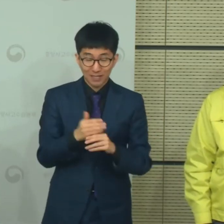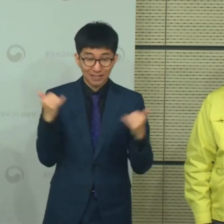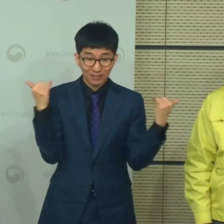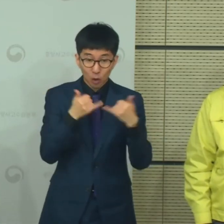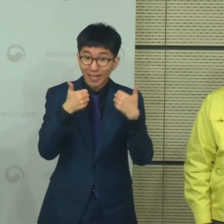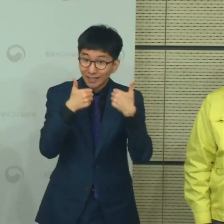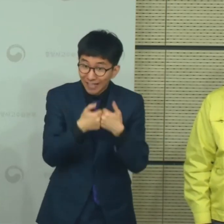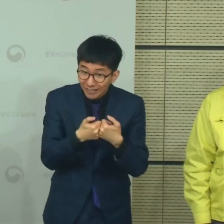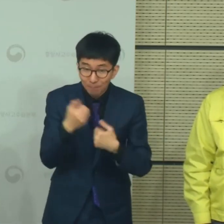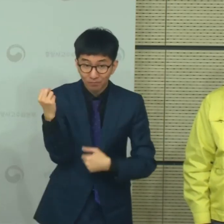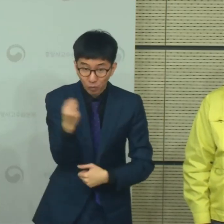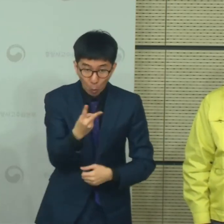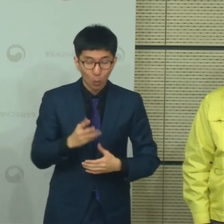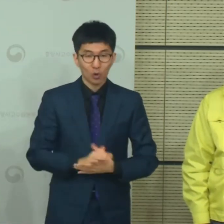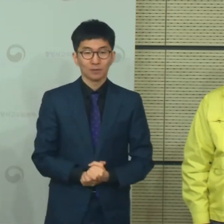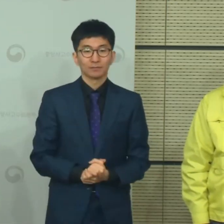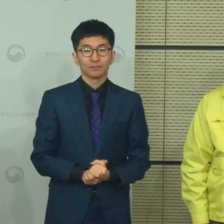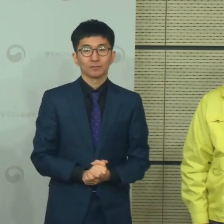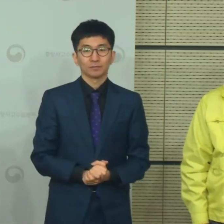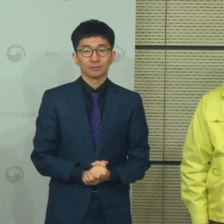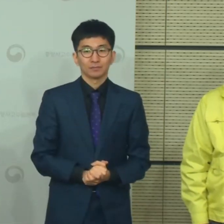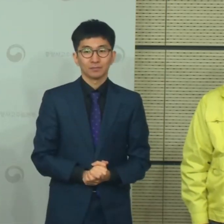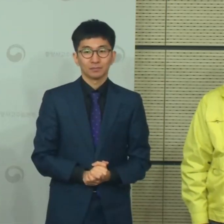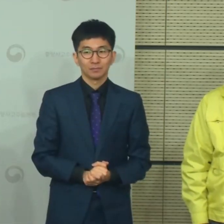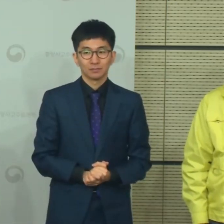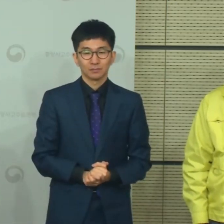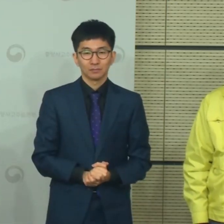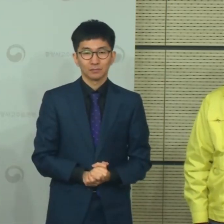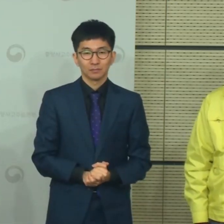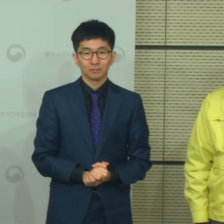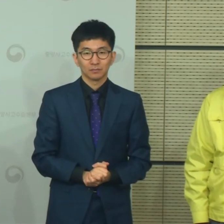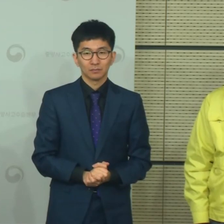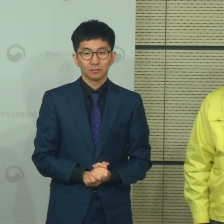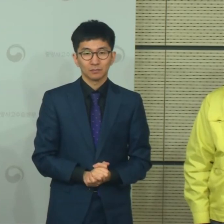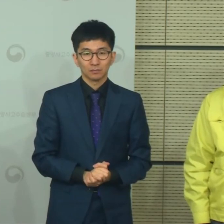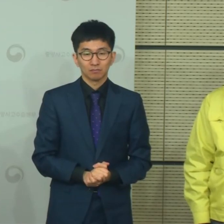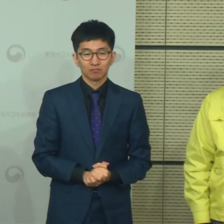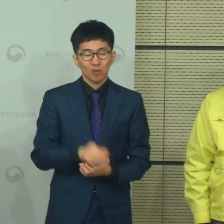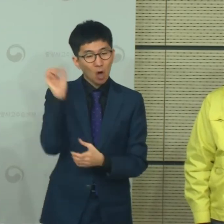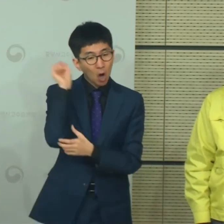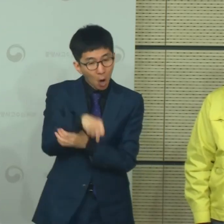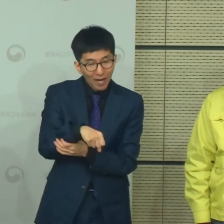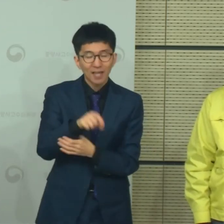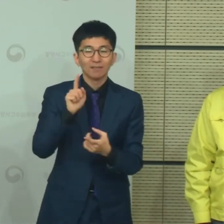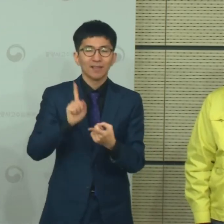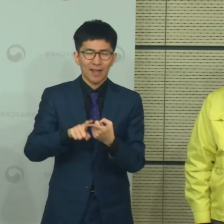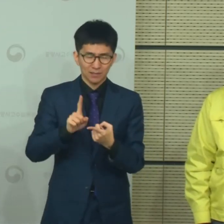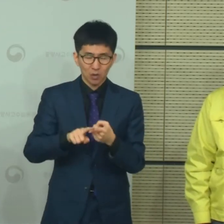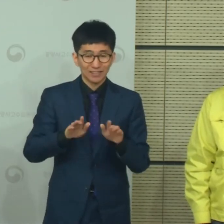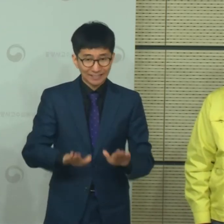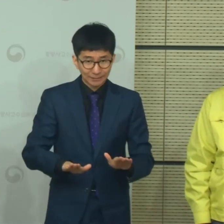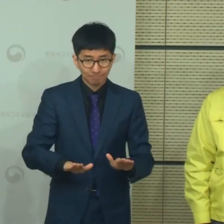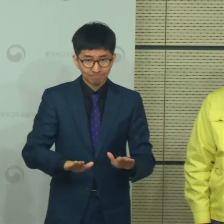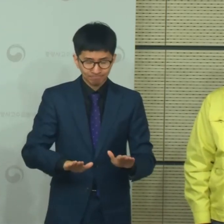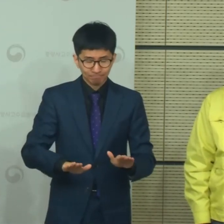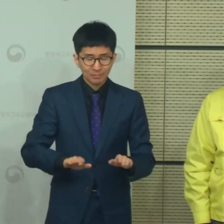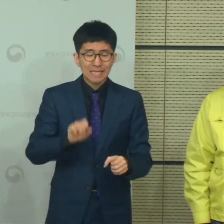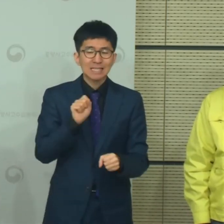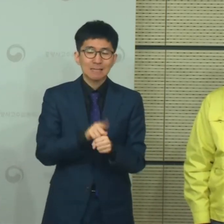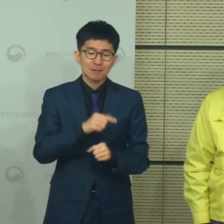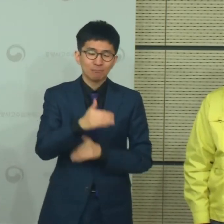상담 또는 이 좀 그 전화 상담 허용 문제도 이미 시행이 되고 있는